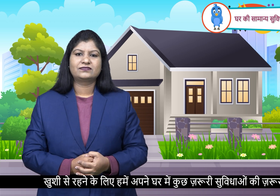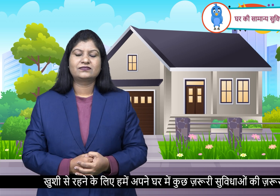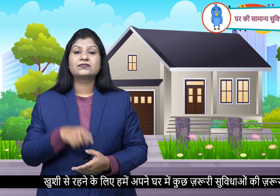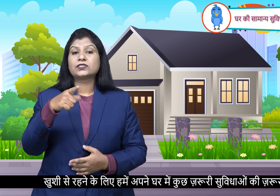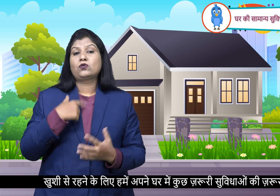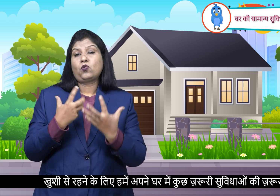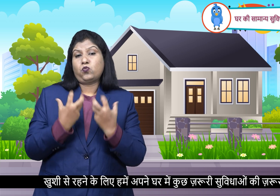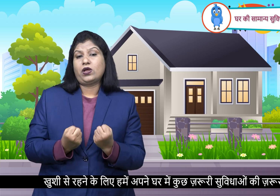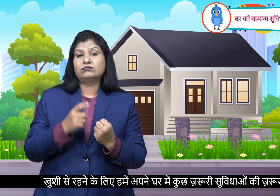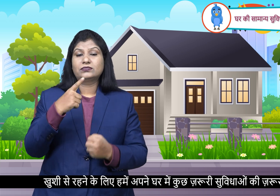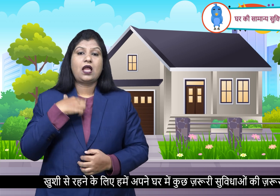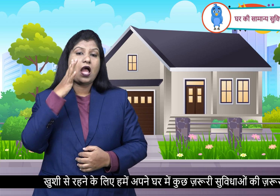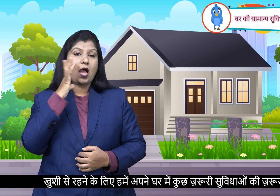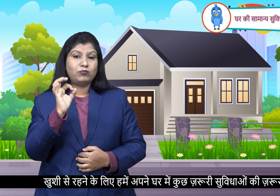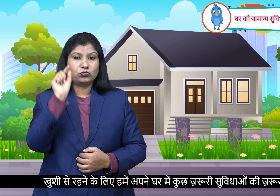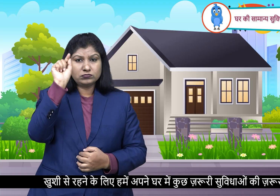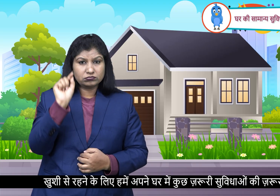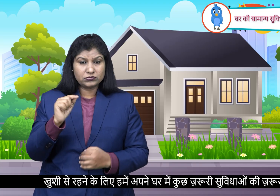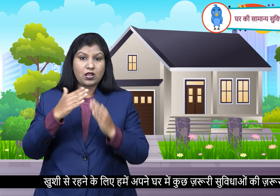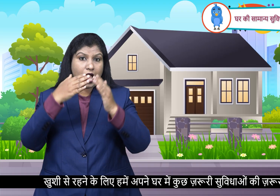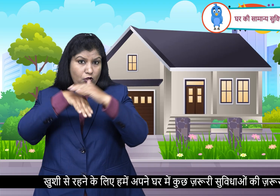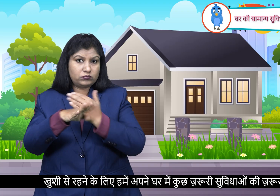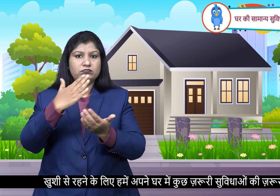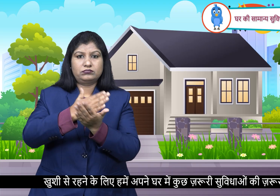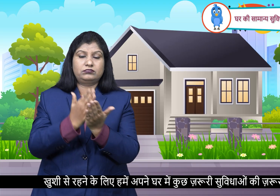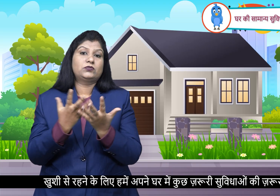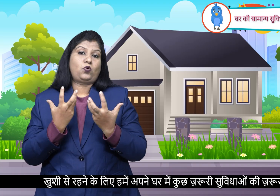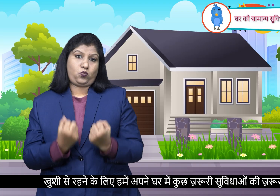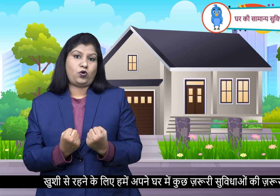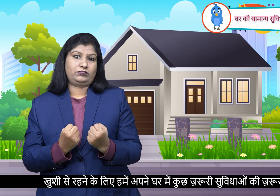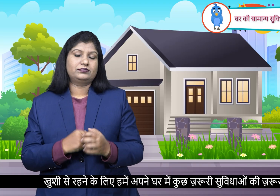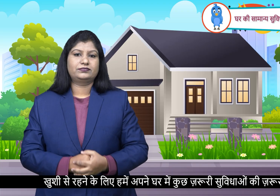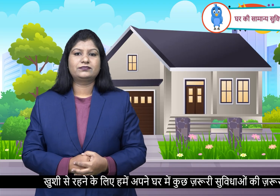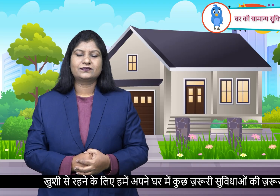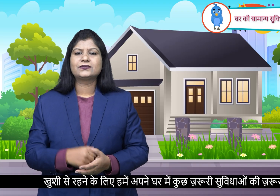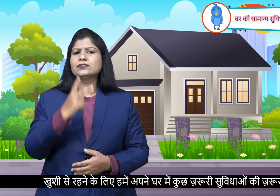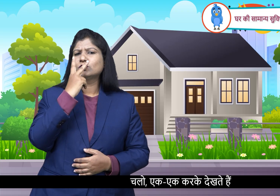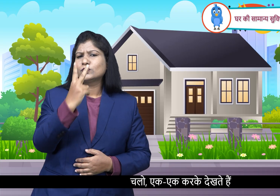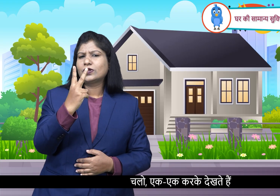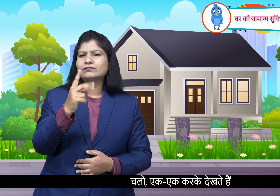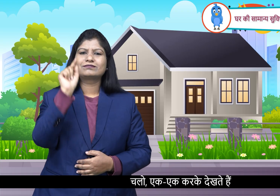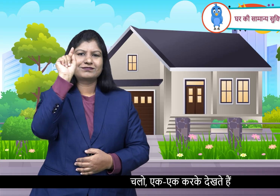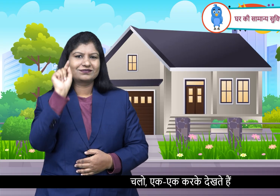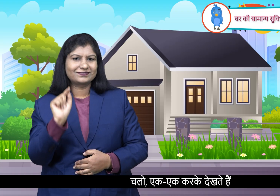खुशी से रहने के लिए हमें अपने घर में कुछ जरूरी सुविधाओं की जरूरत होती है। चलो एक एक करके देखते